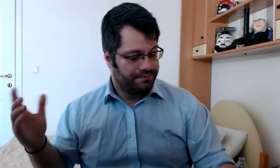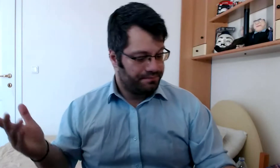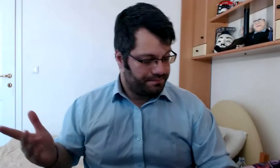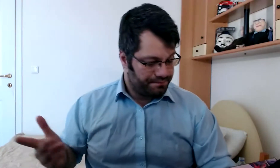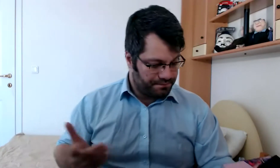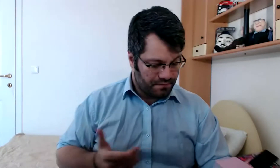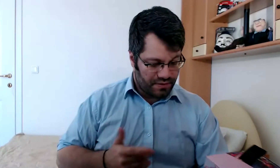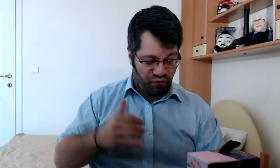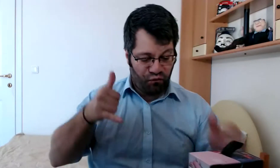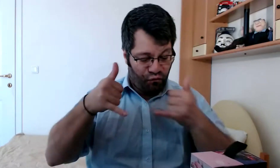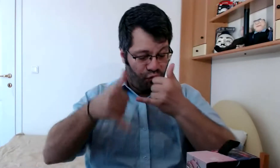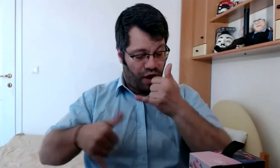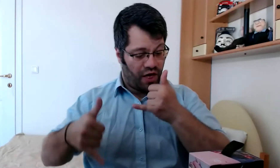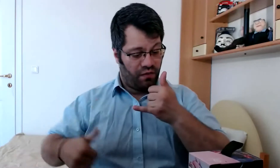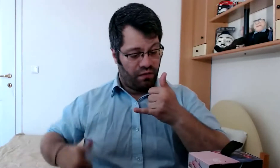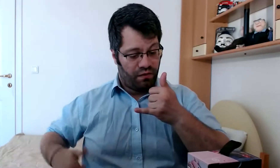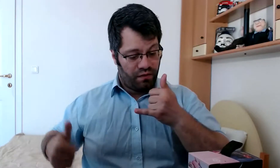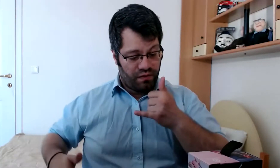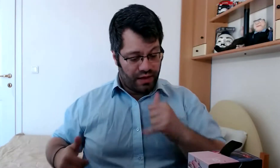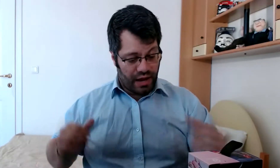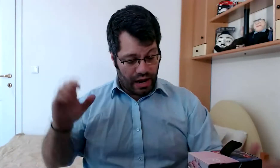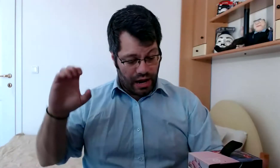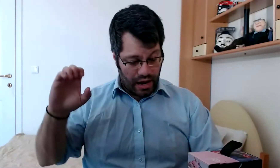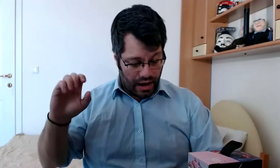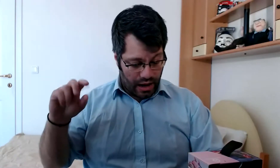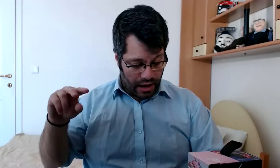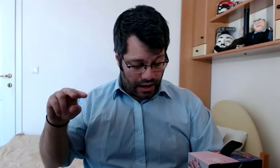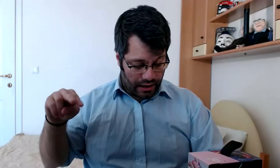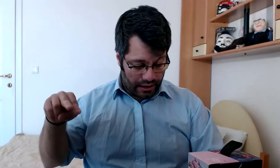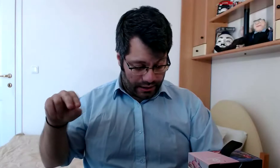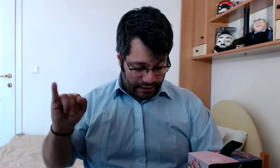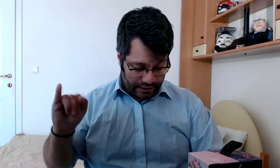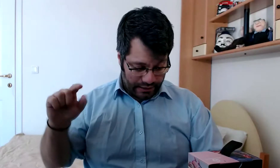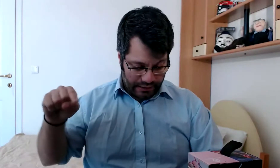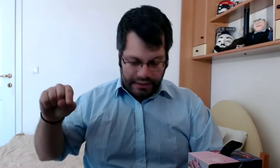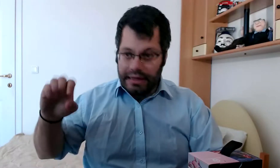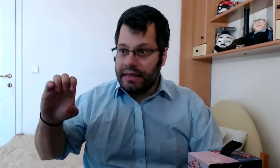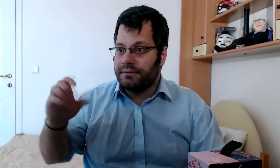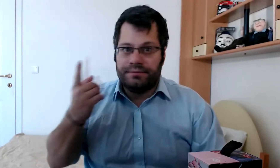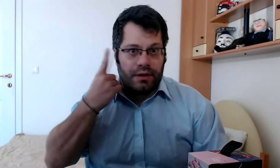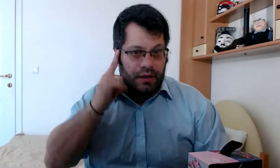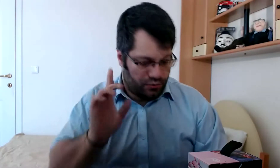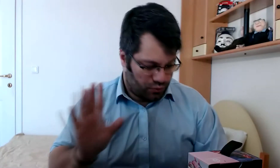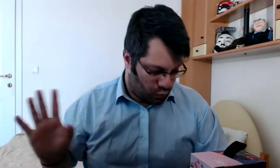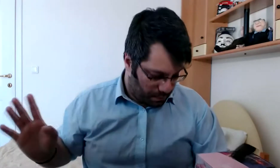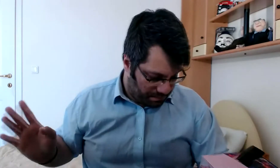Τώρα, τι είναι αυτό, το βαθύ Elite, δεν ξέρω.